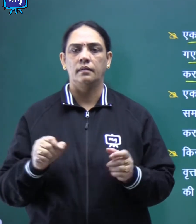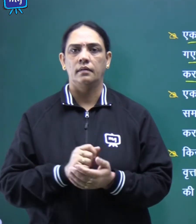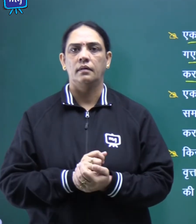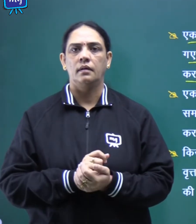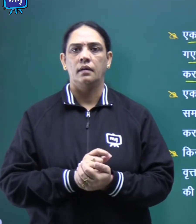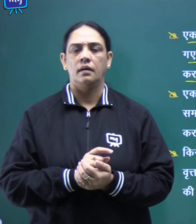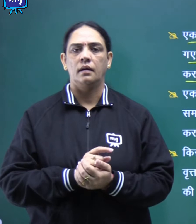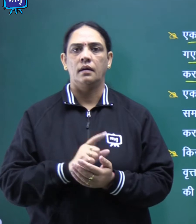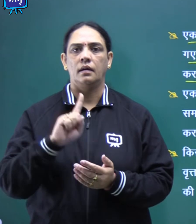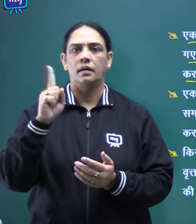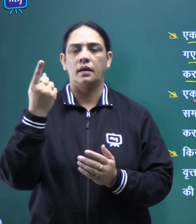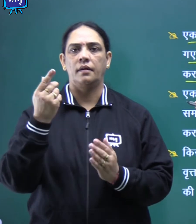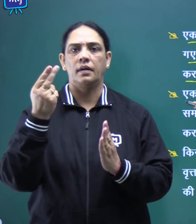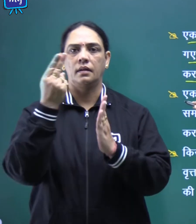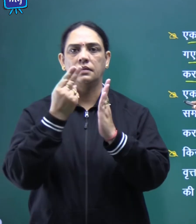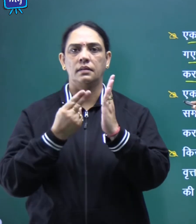केवल चित्र।